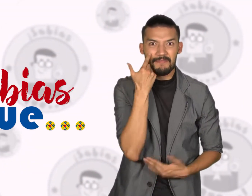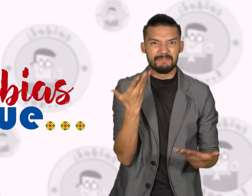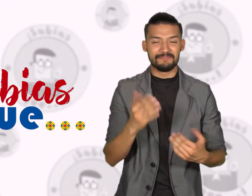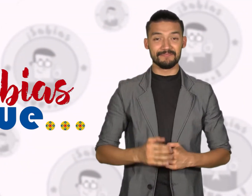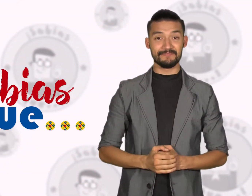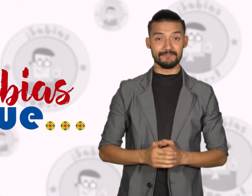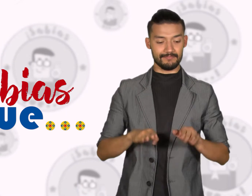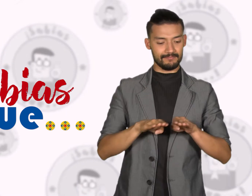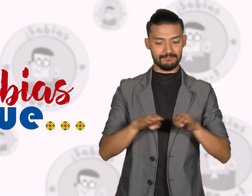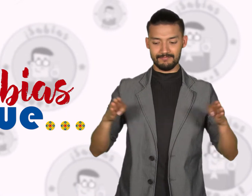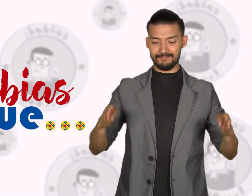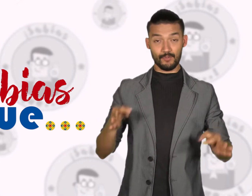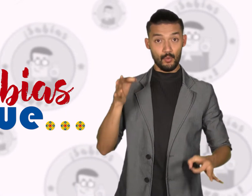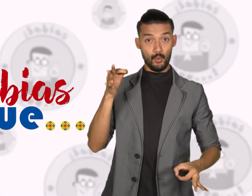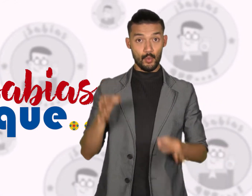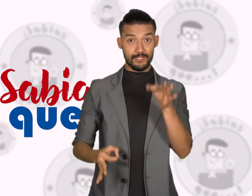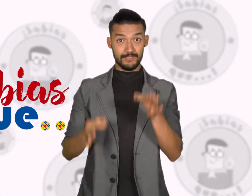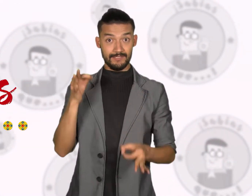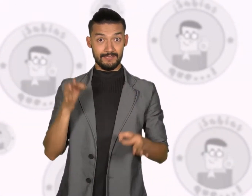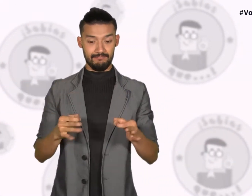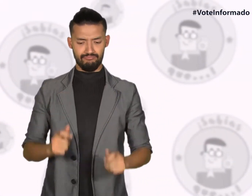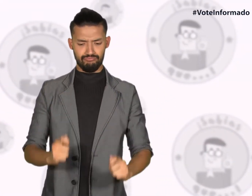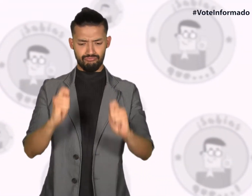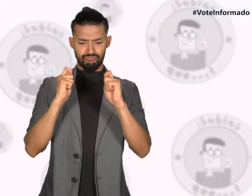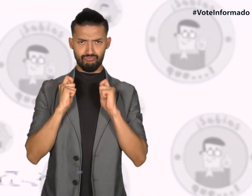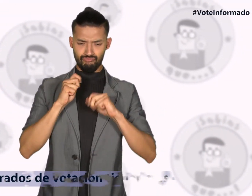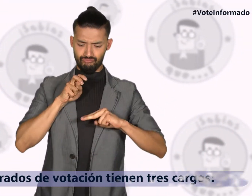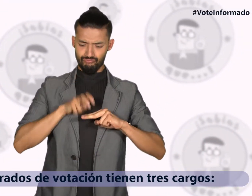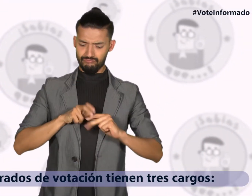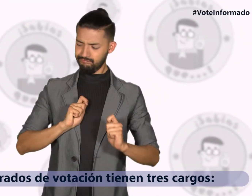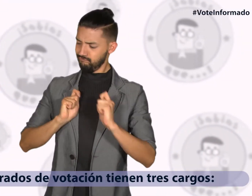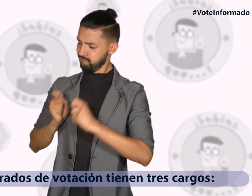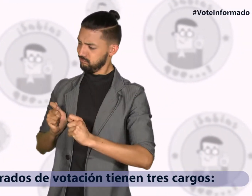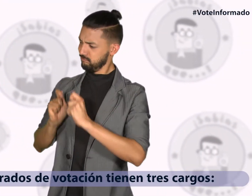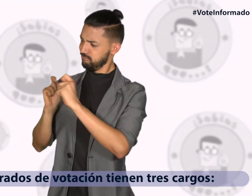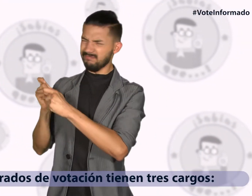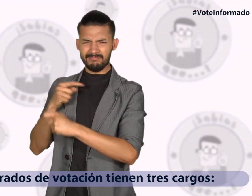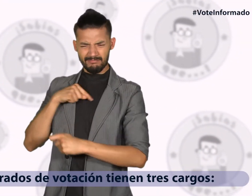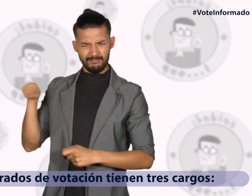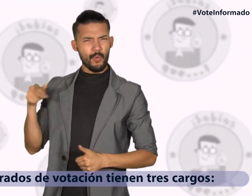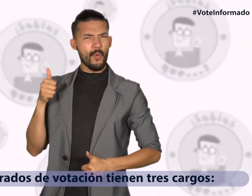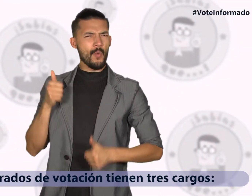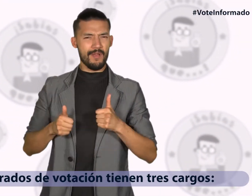¿Sabías que…? Los jurados de votación tienen tres cargos.